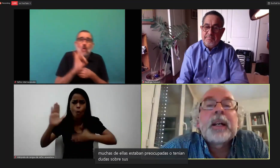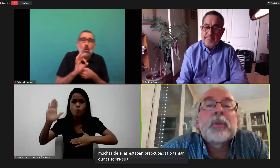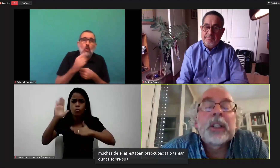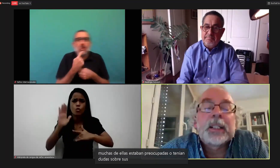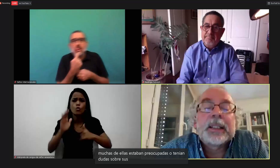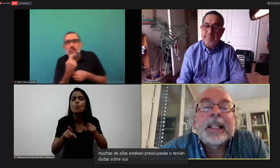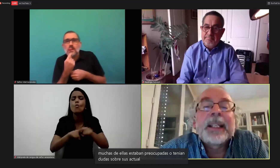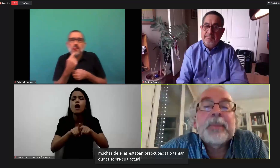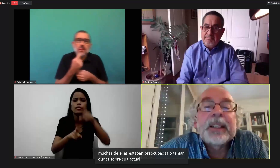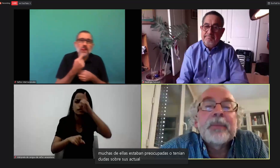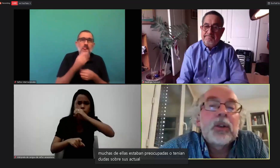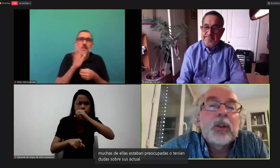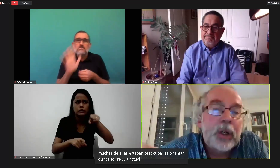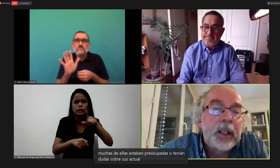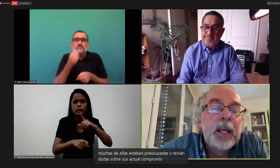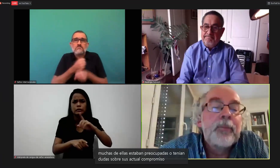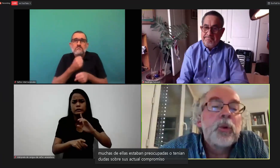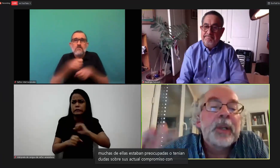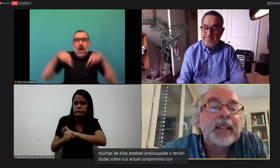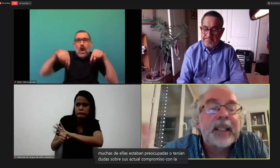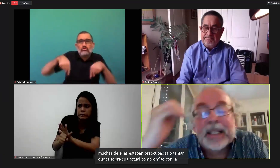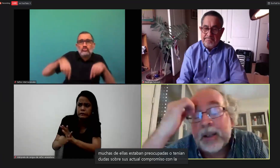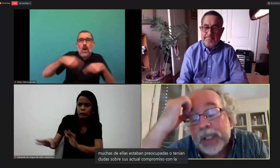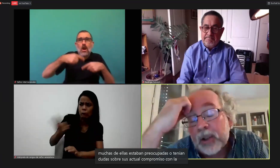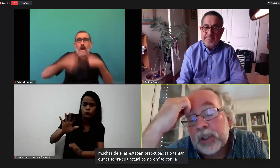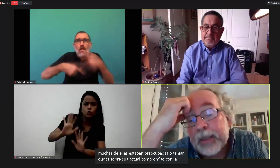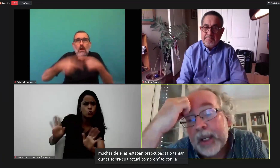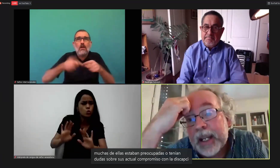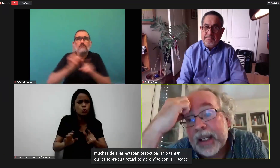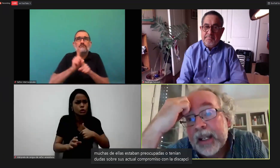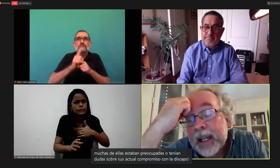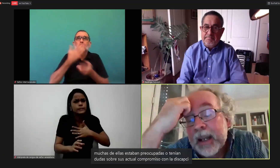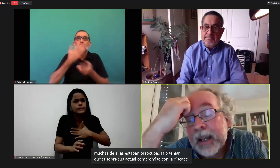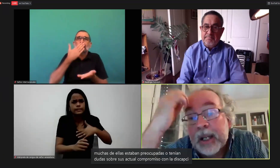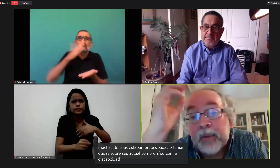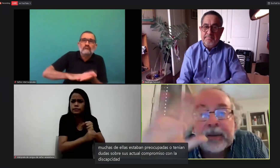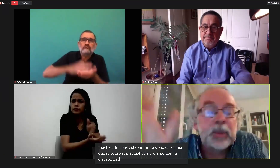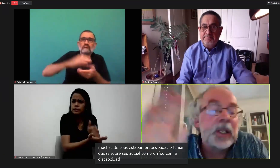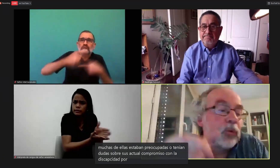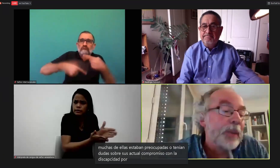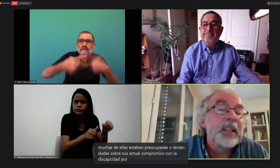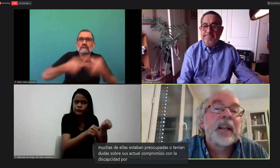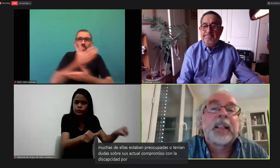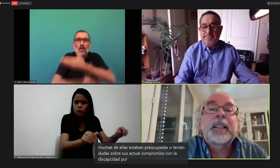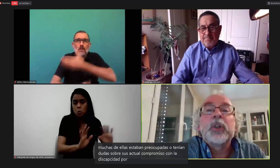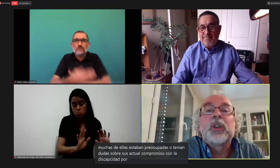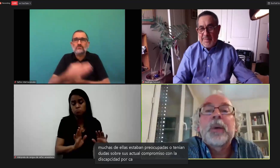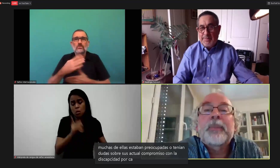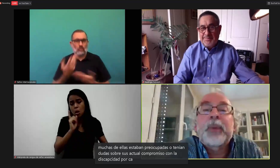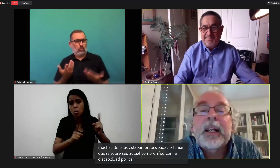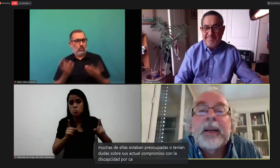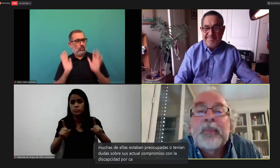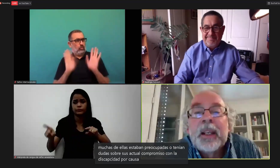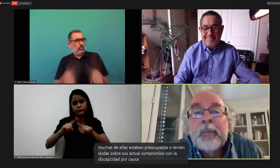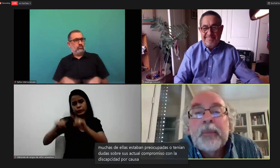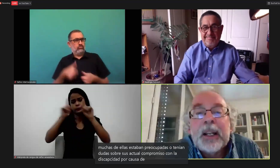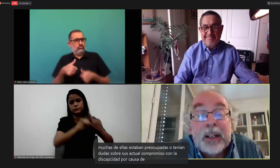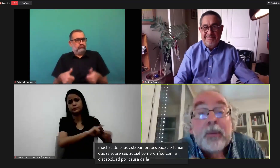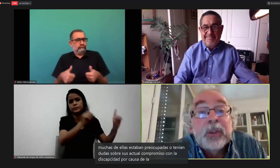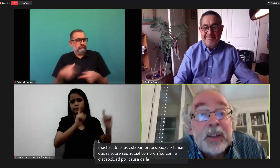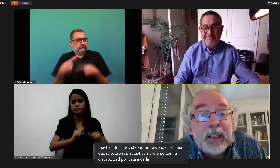por culpa, digamos, de la pandemia, ¿no? Por lo cual, volveré a ti en la segunda ronda para ver algunas medidas que se pueden tomar